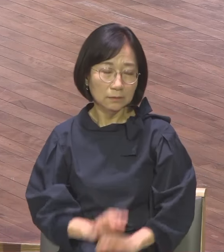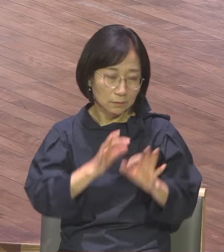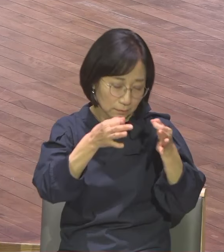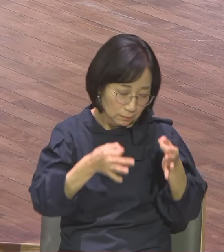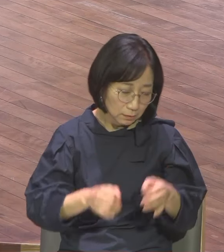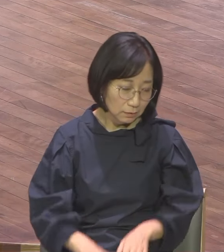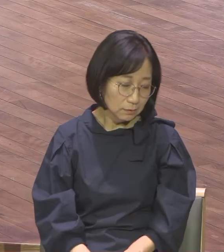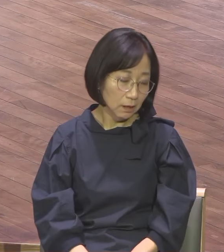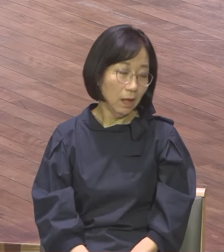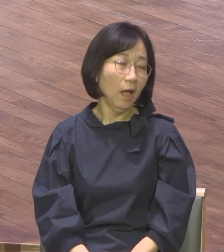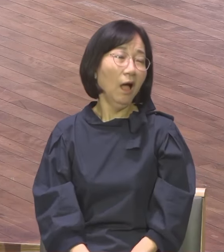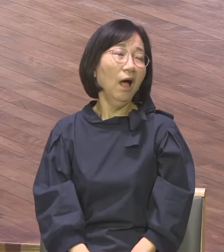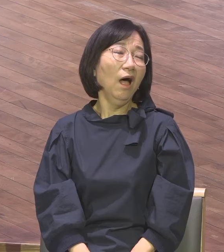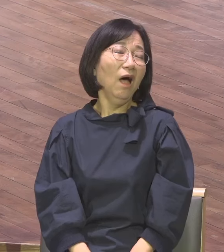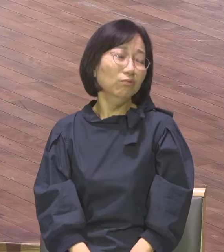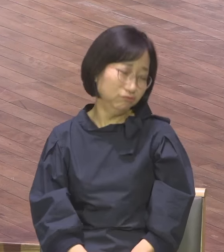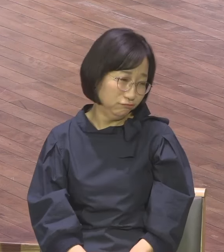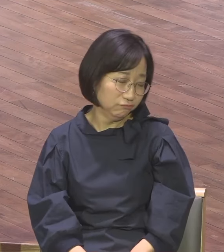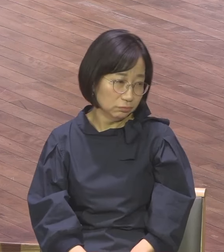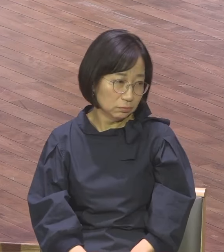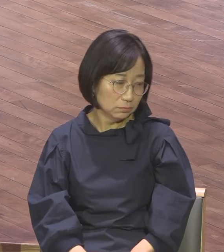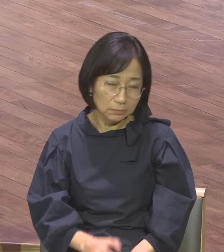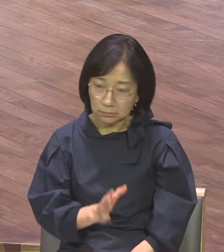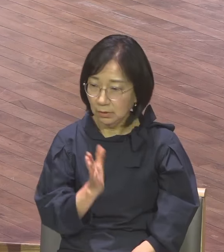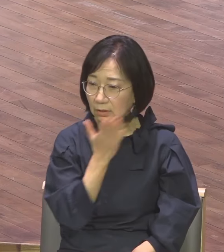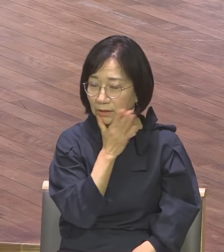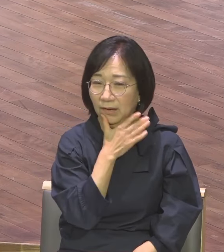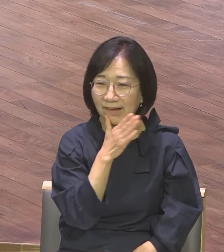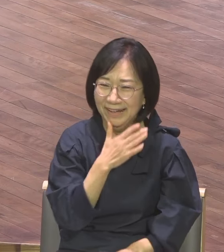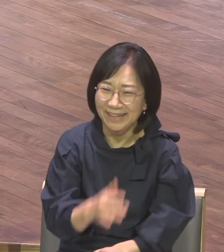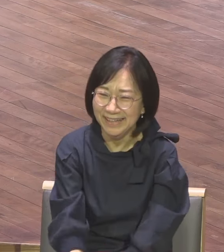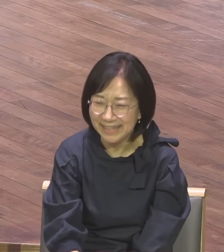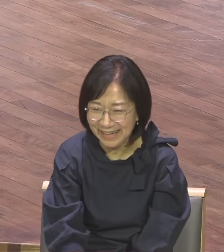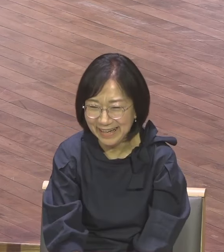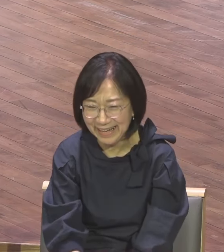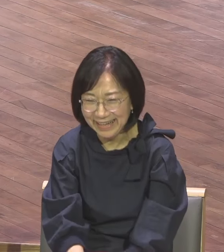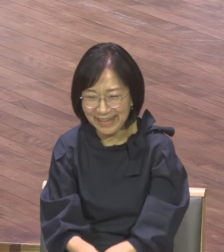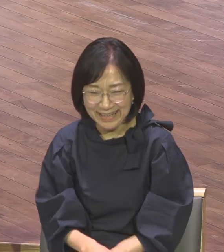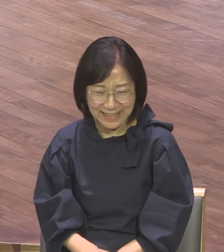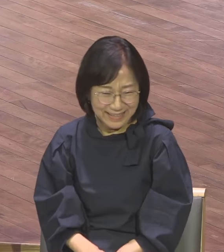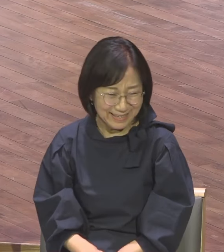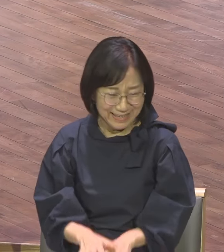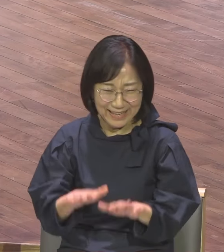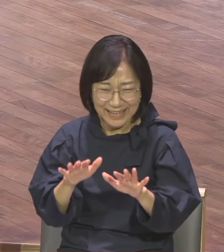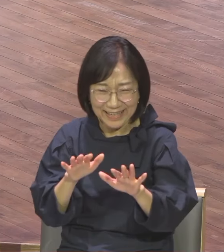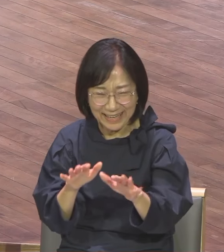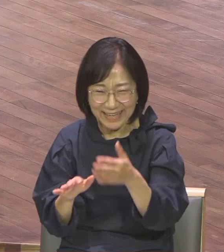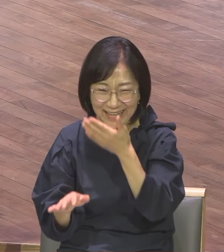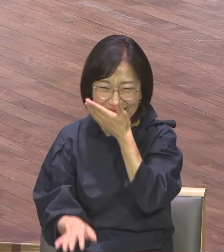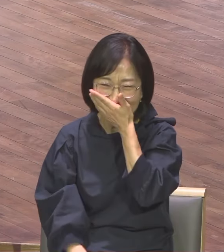내가 왜 이렇지 안 쉬는데 오늘 안 쉬었어요. 오늘 하루 종일